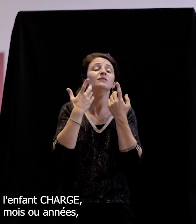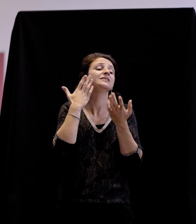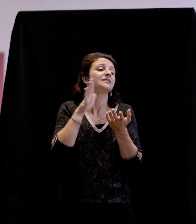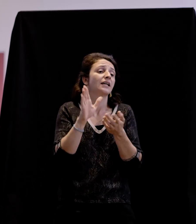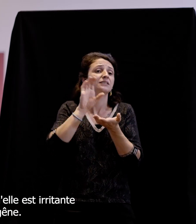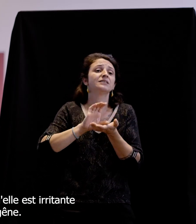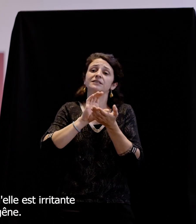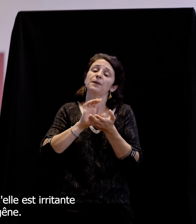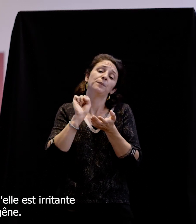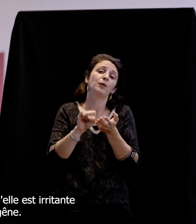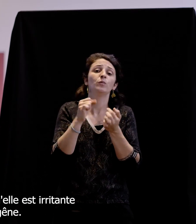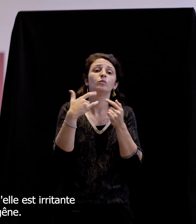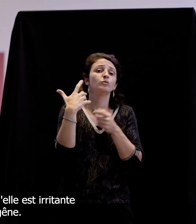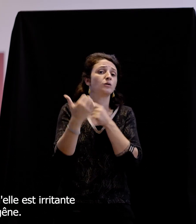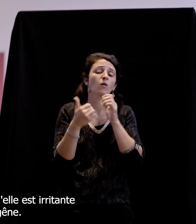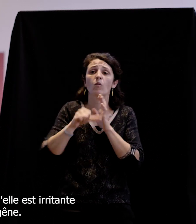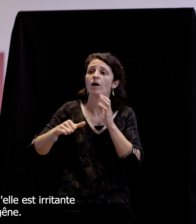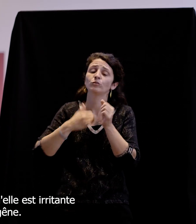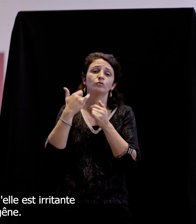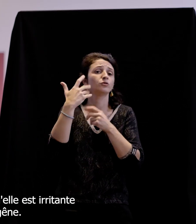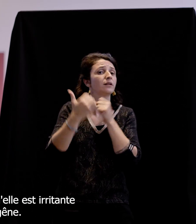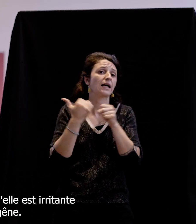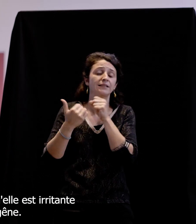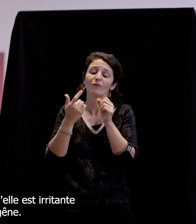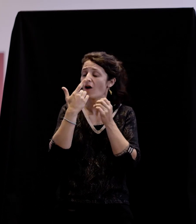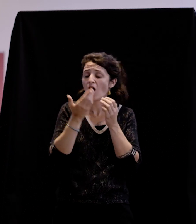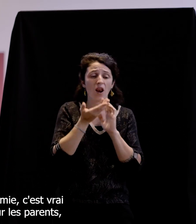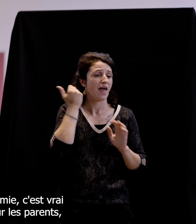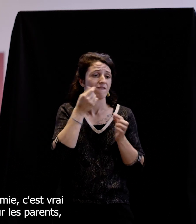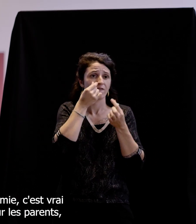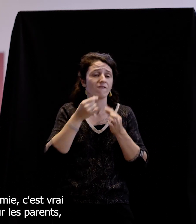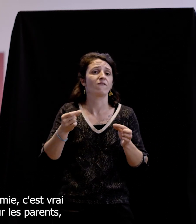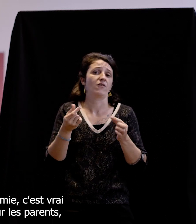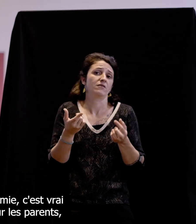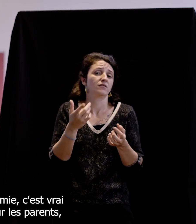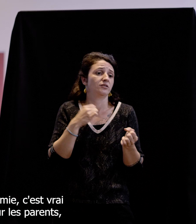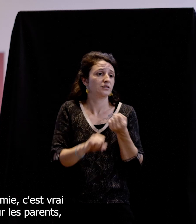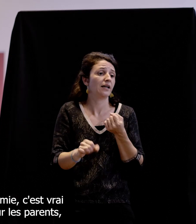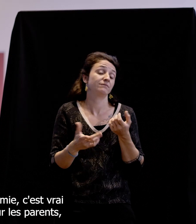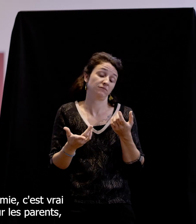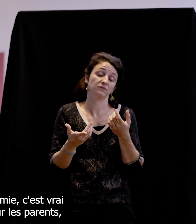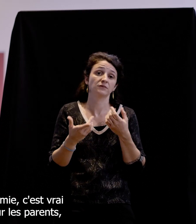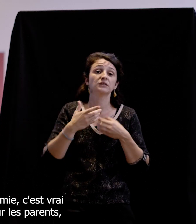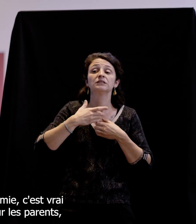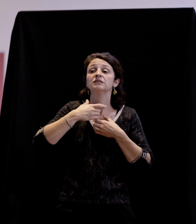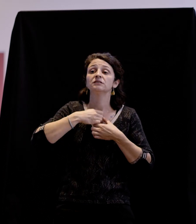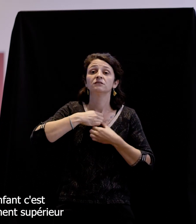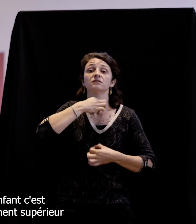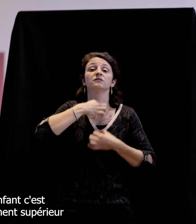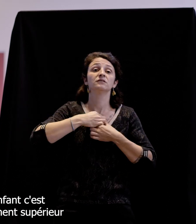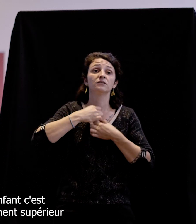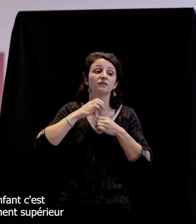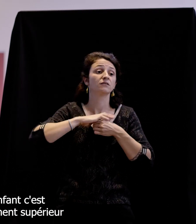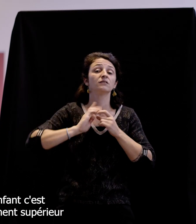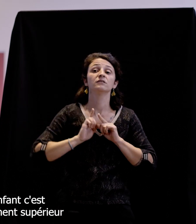ou années, on l'enlève parce qu'elle est irritante, elle les gêne. Donc, la gastrostomie, c'est vrai que c'est dur pour les parents, mais